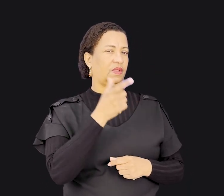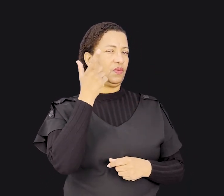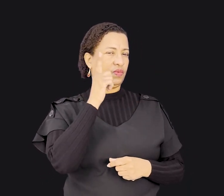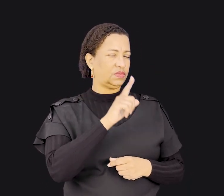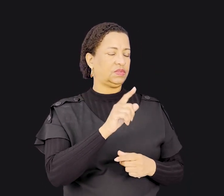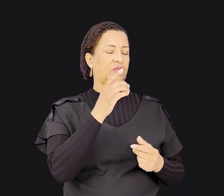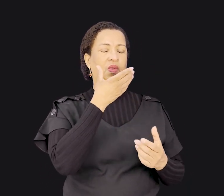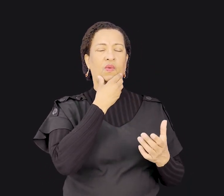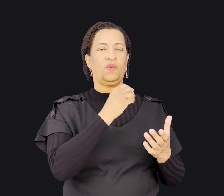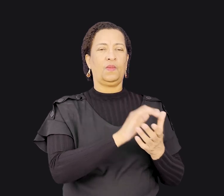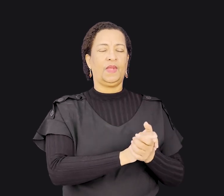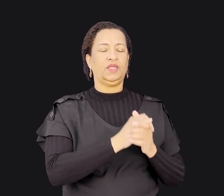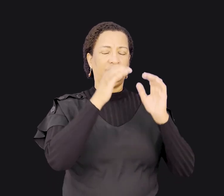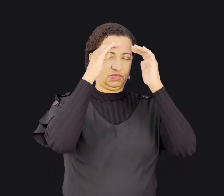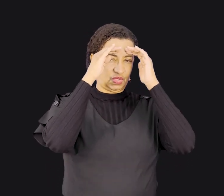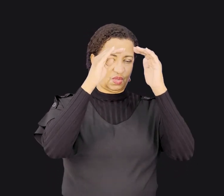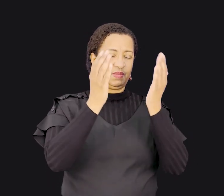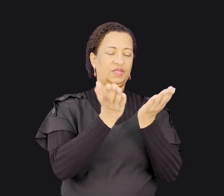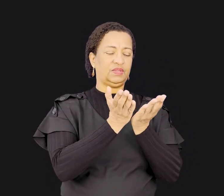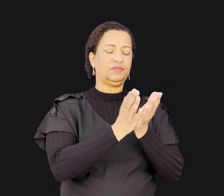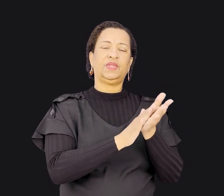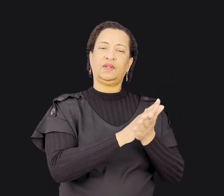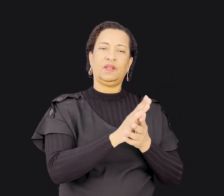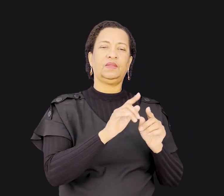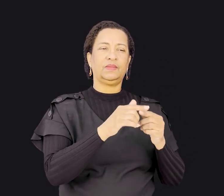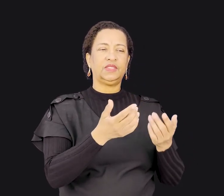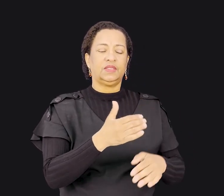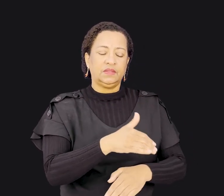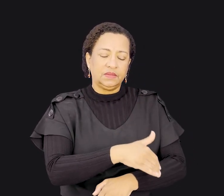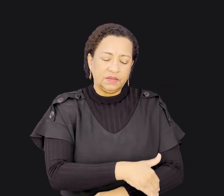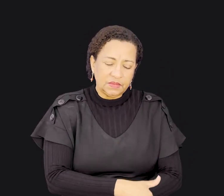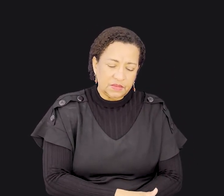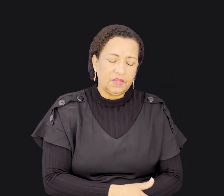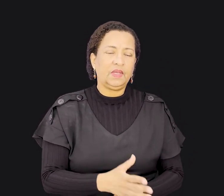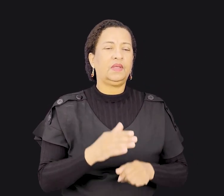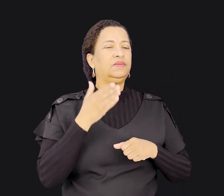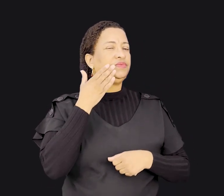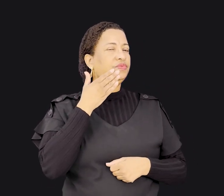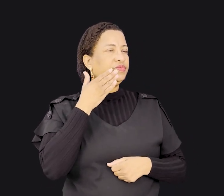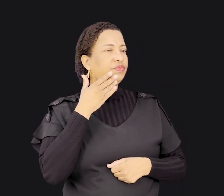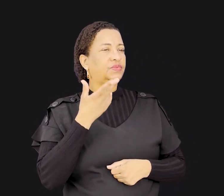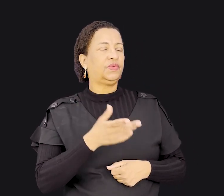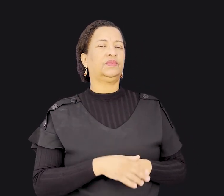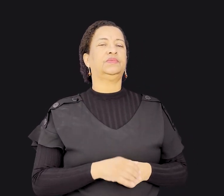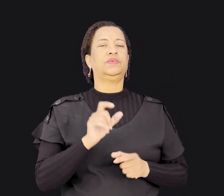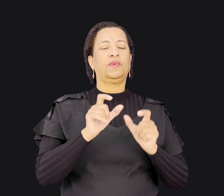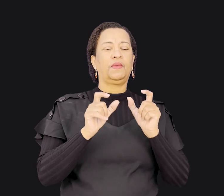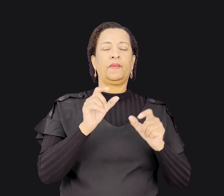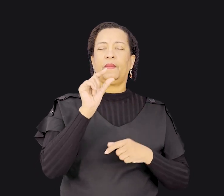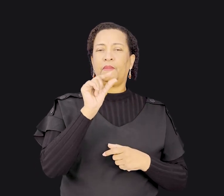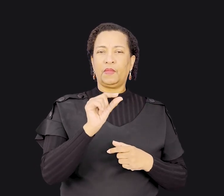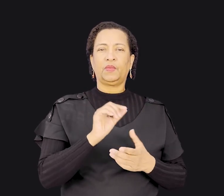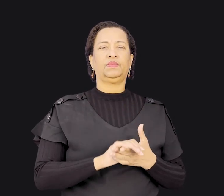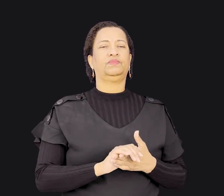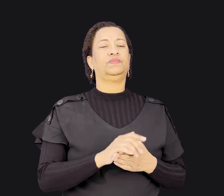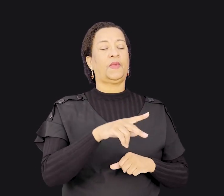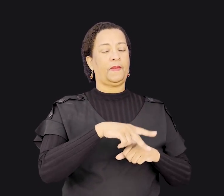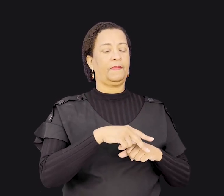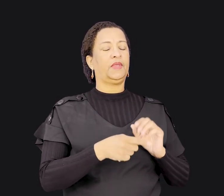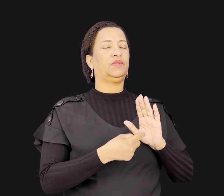a palavra, sendo espiritual, submissa, dócil e de poucas palavras. Pedro apresenta outro princípio muito importante